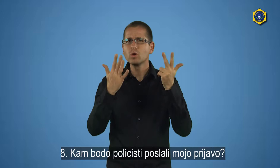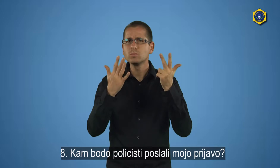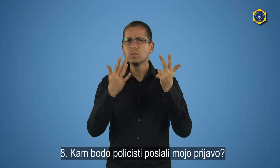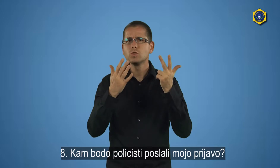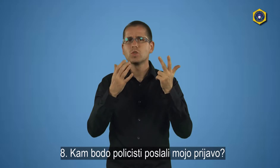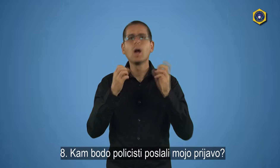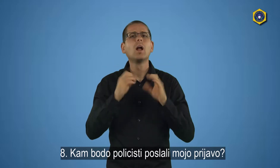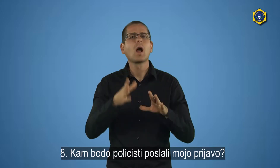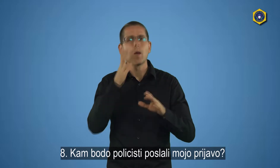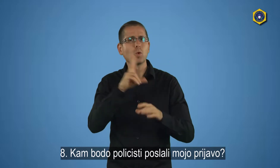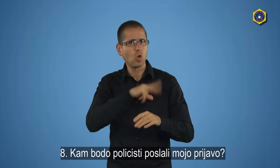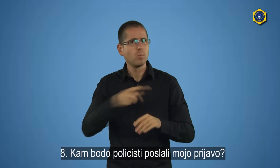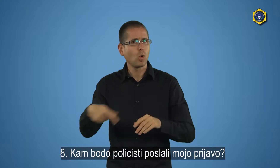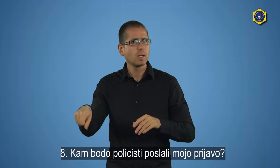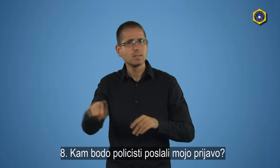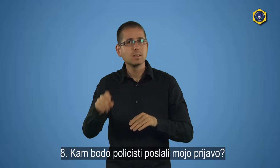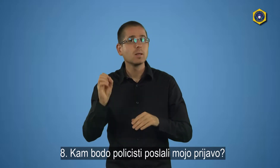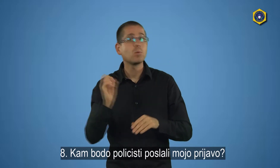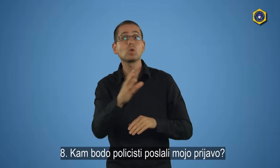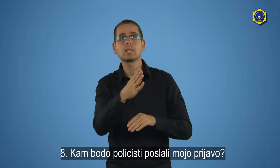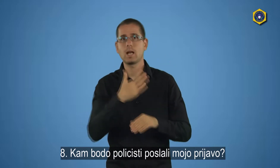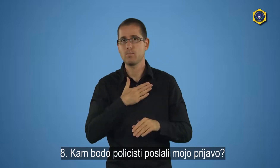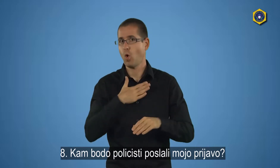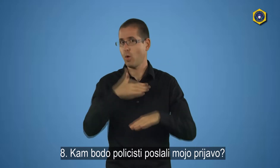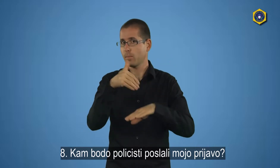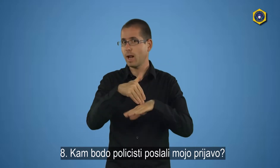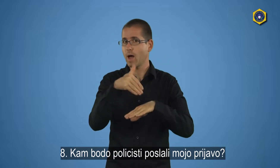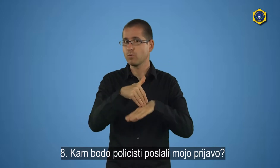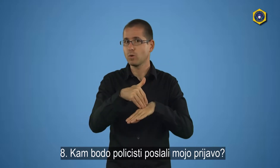8. Kam bodo policisti poslali mojo prijavo?